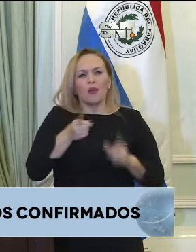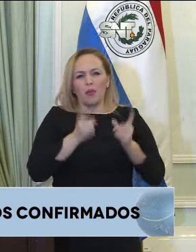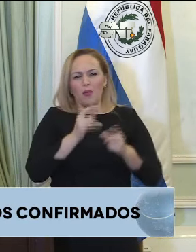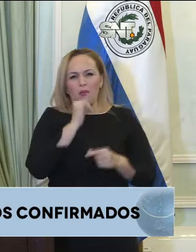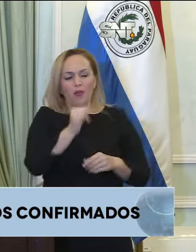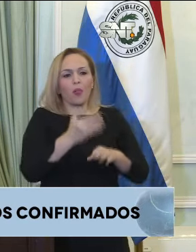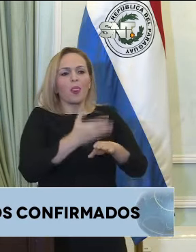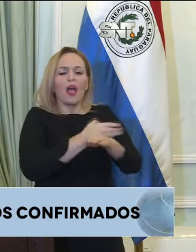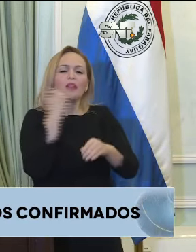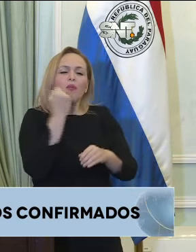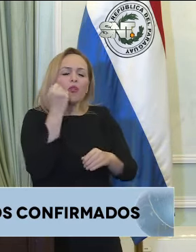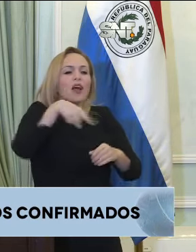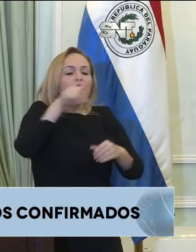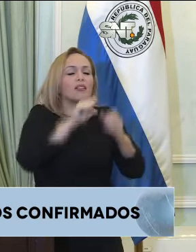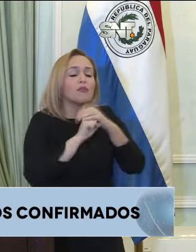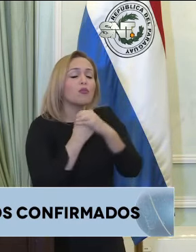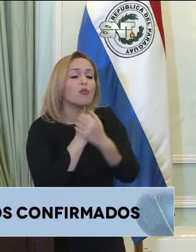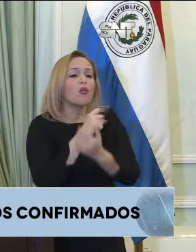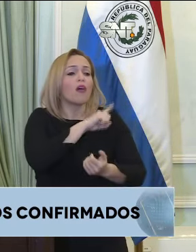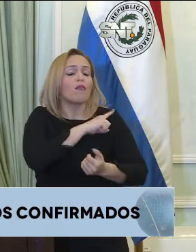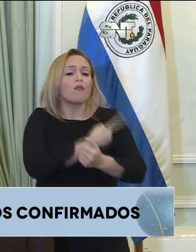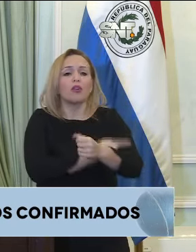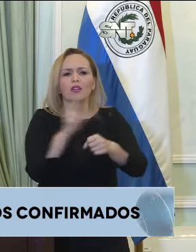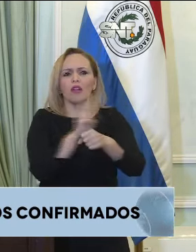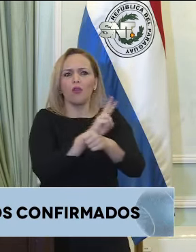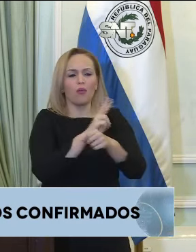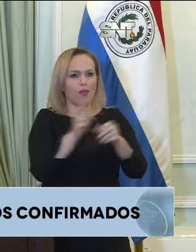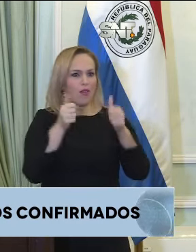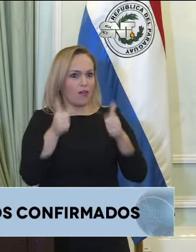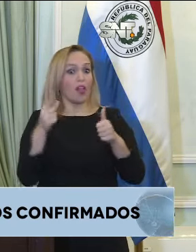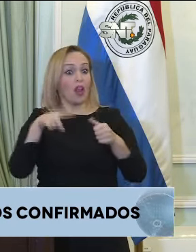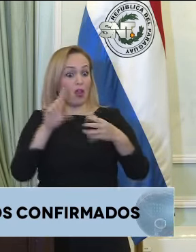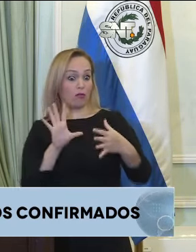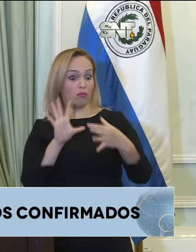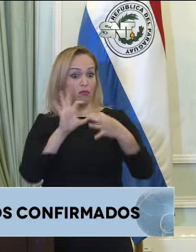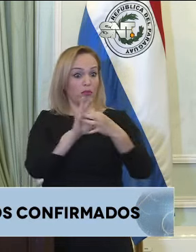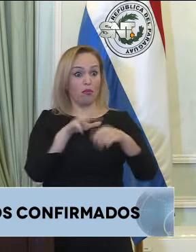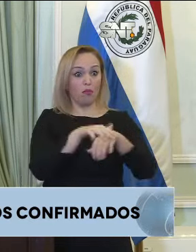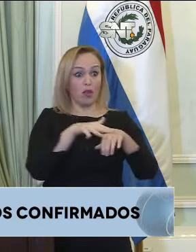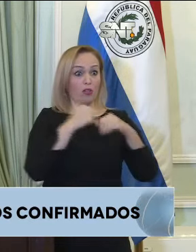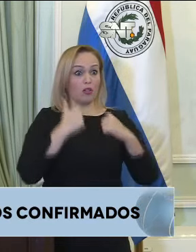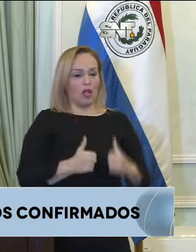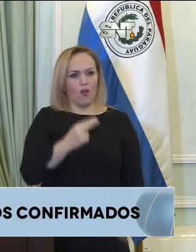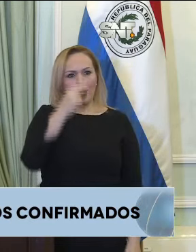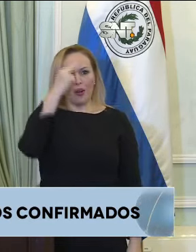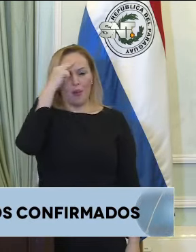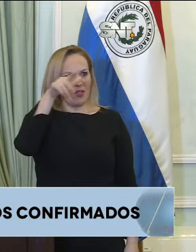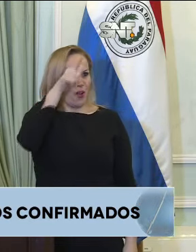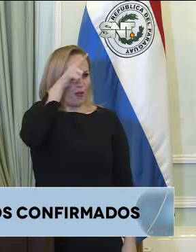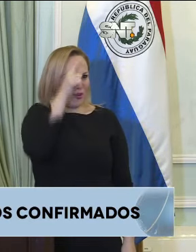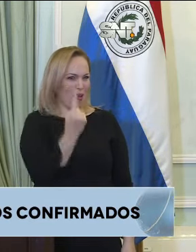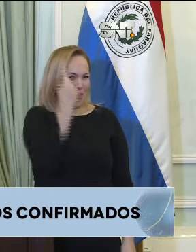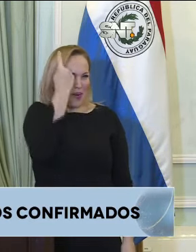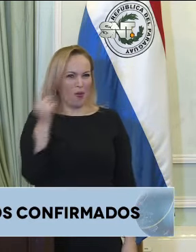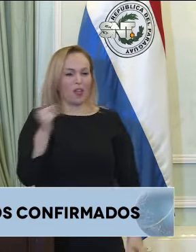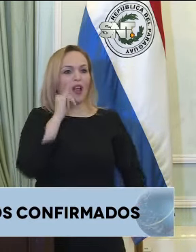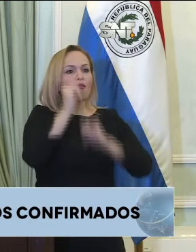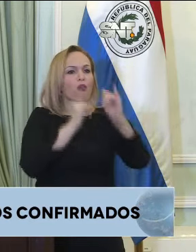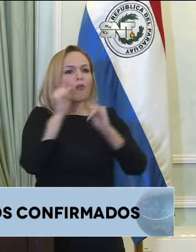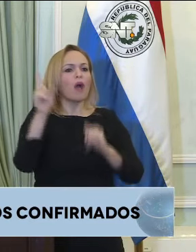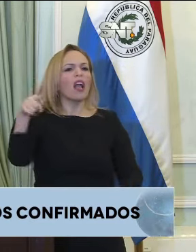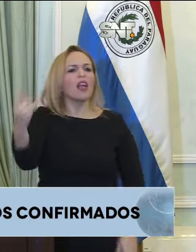de nuestros esfuerzos. Nosotros estamos alineados al Ministerio de Salud, que es la entidad rectora en esta circunstancia, ellos determinan lo que se